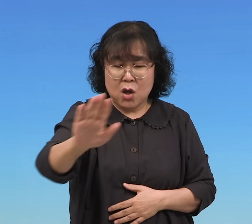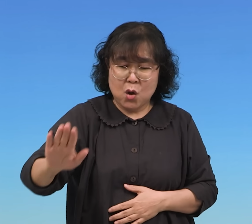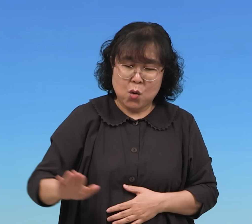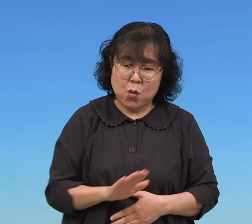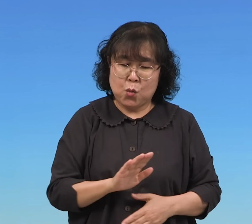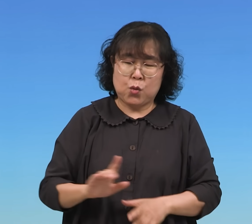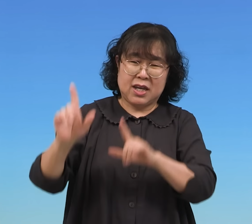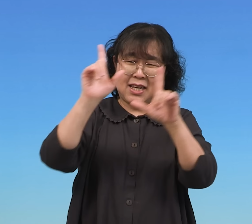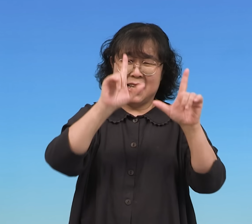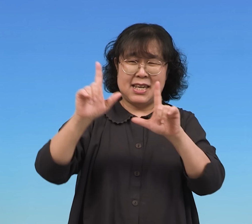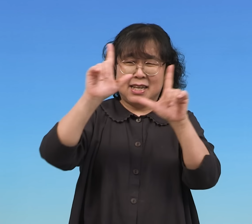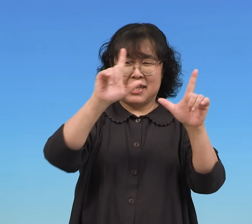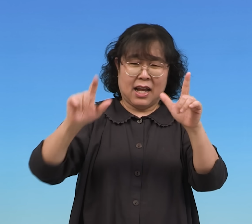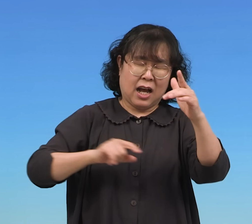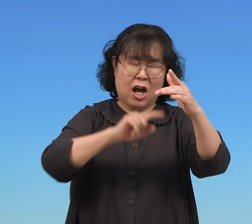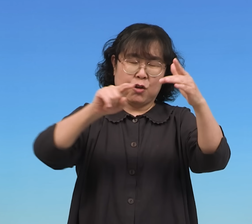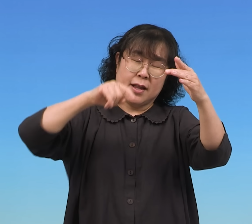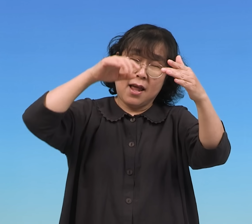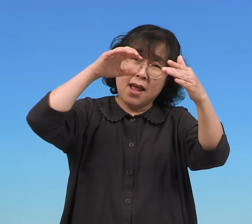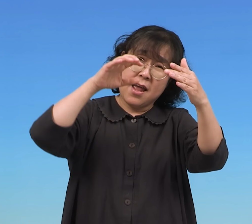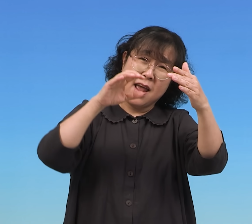우리 인생 가운데